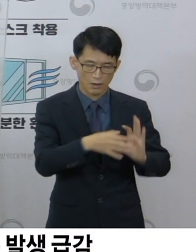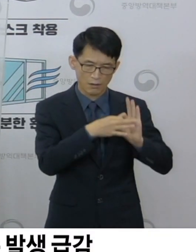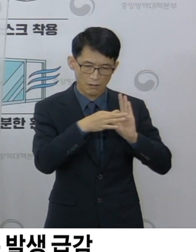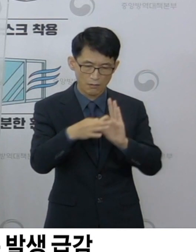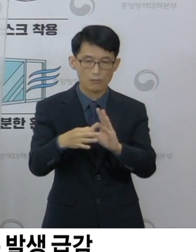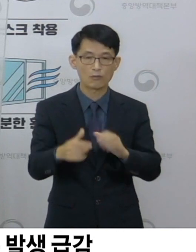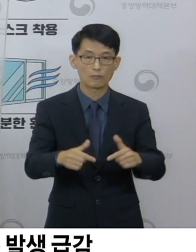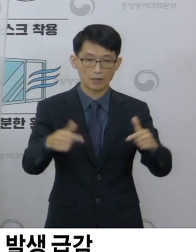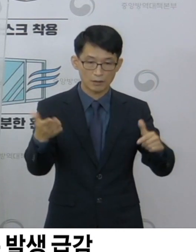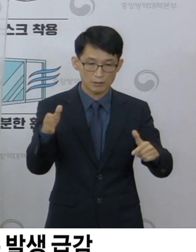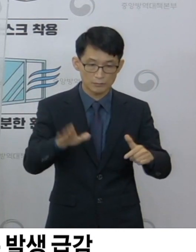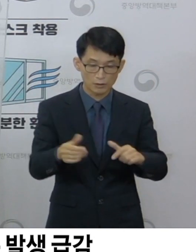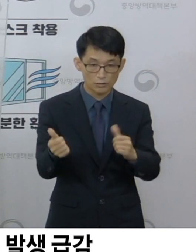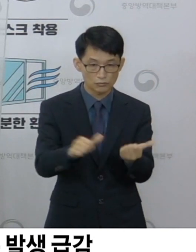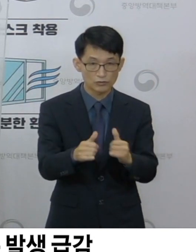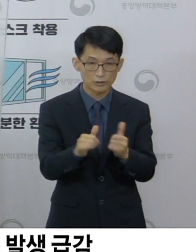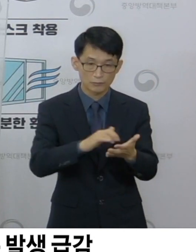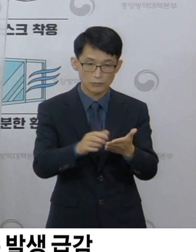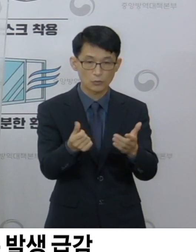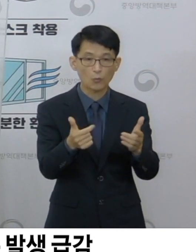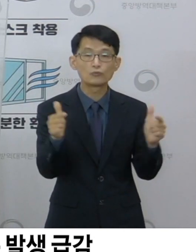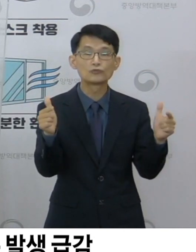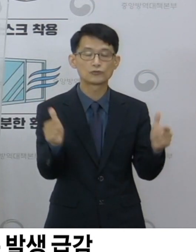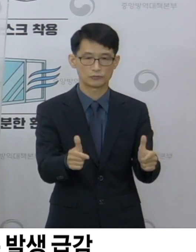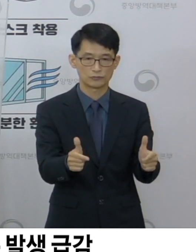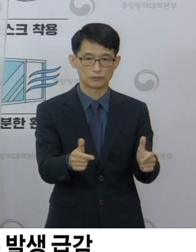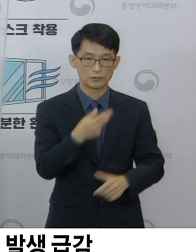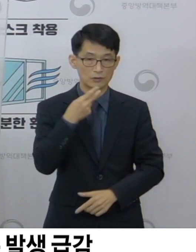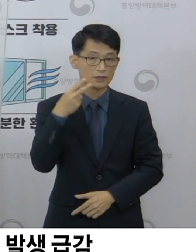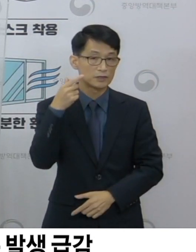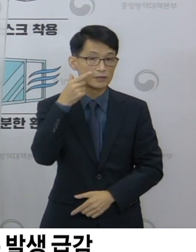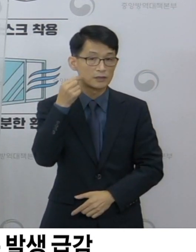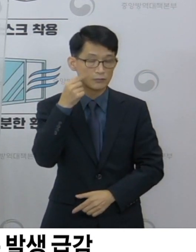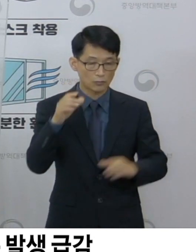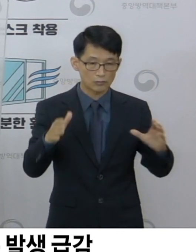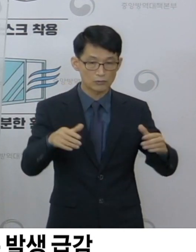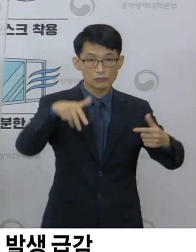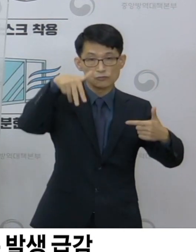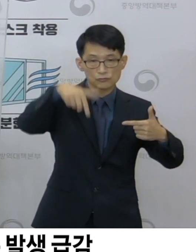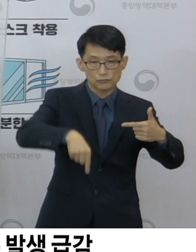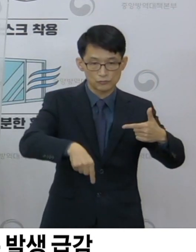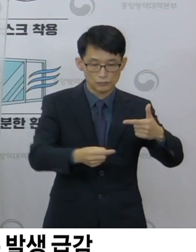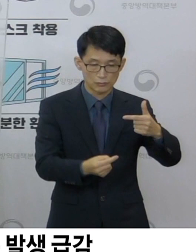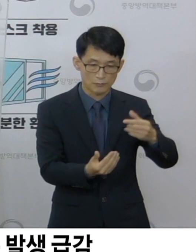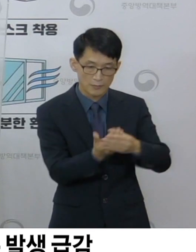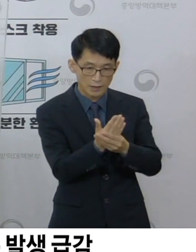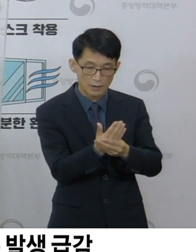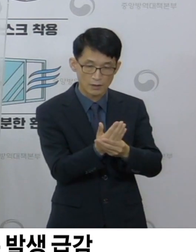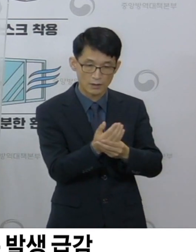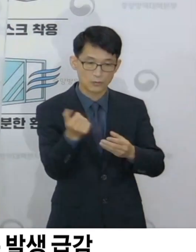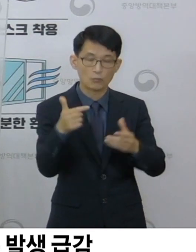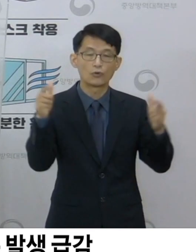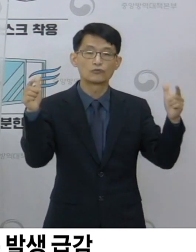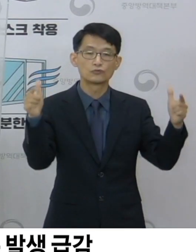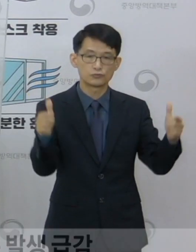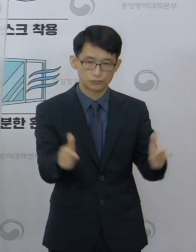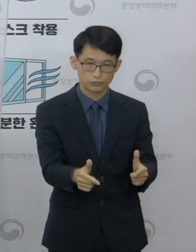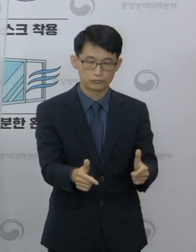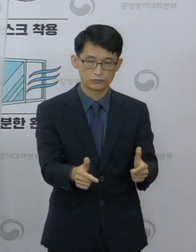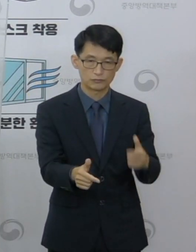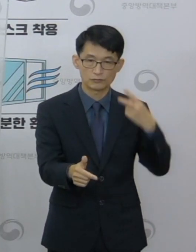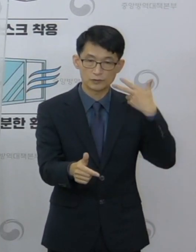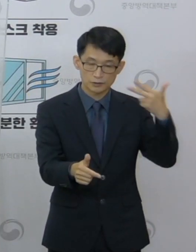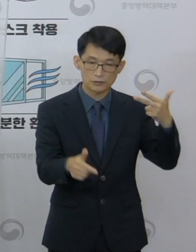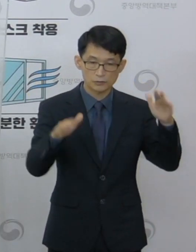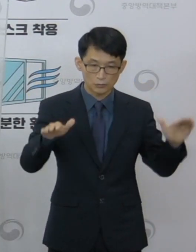사망자는 소폭 감소하고 있고 일본은 6주 연속 발생이 급감하면서 주간 확 침